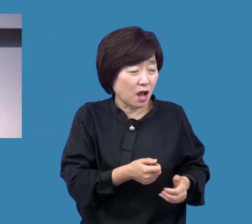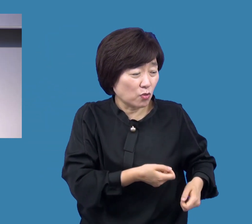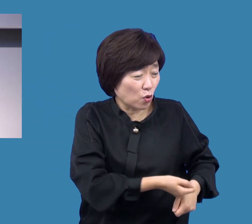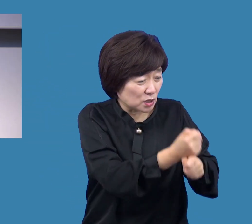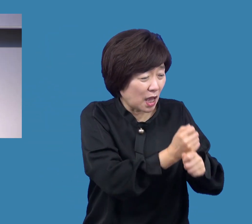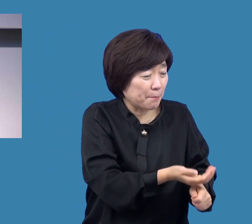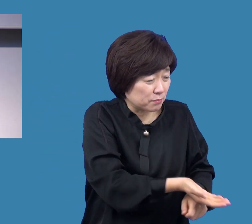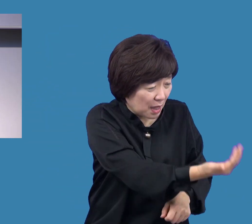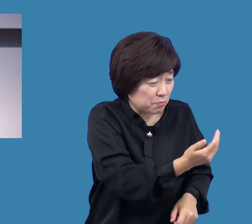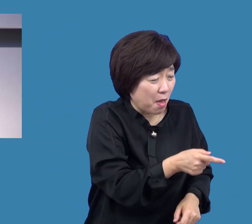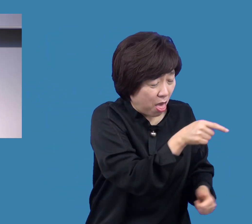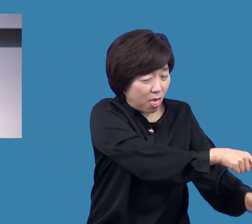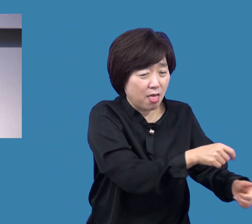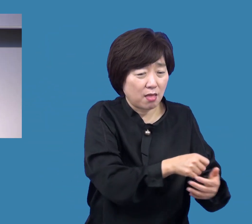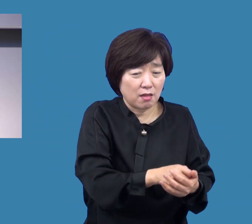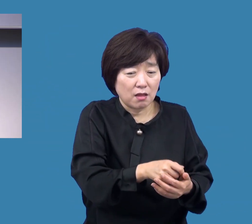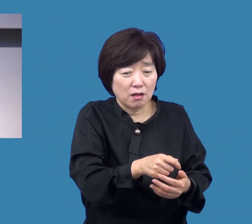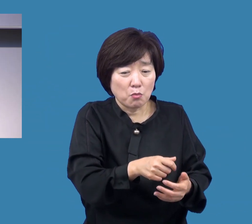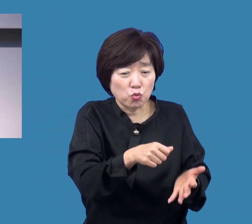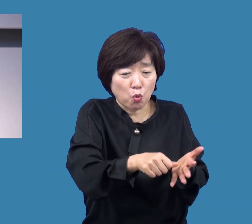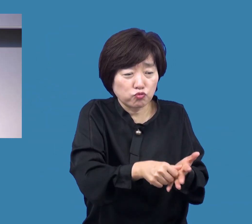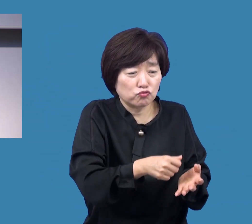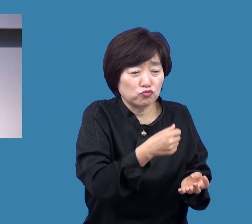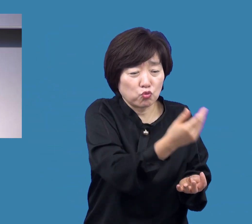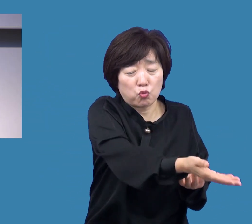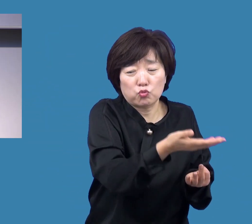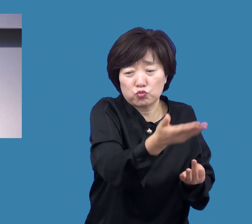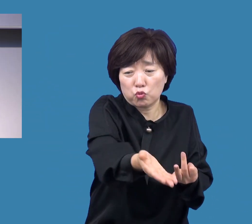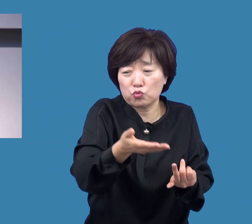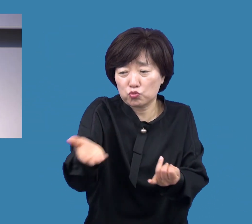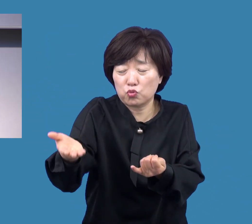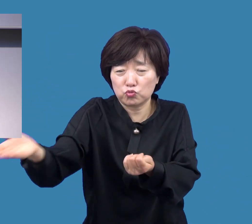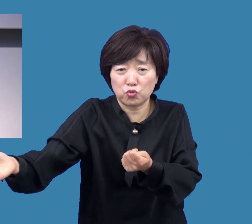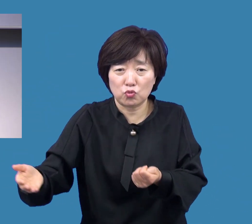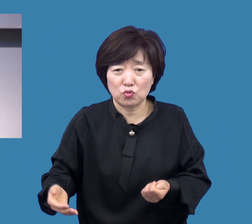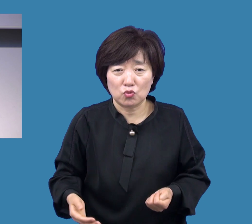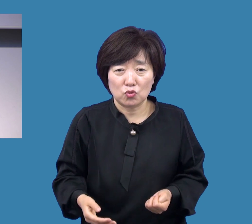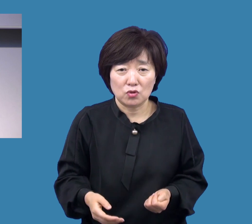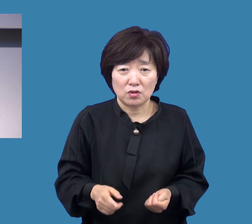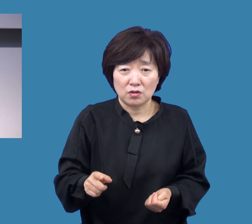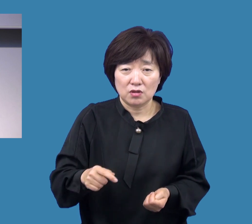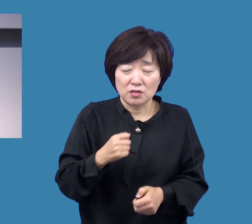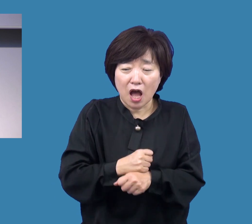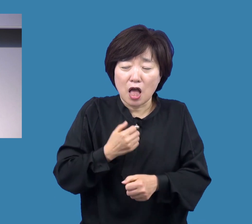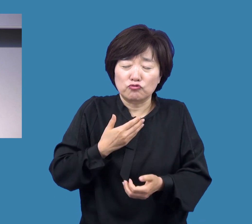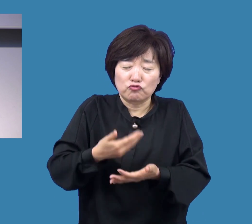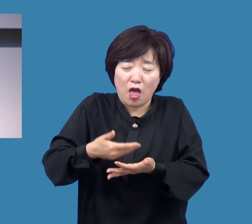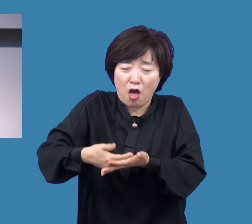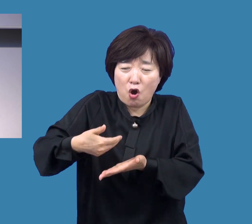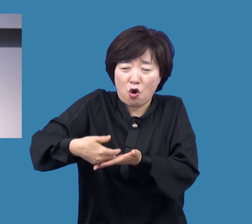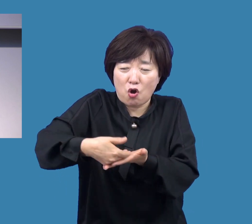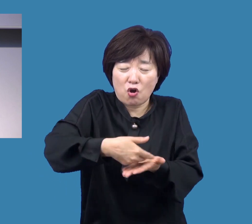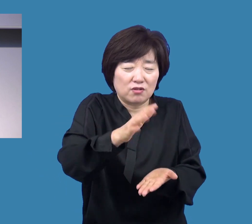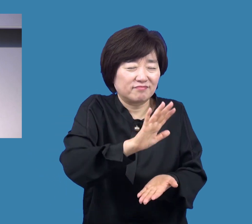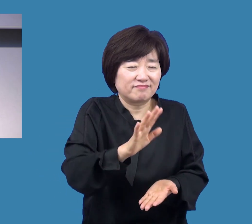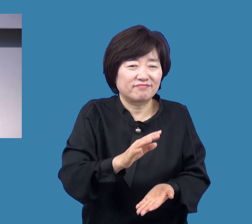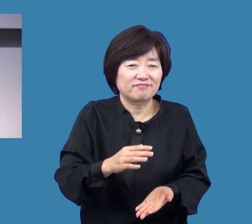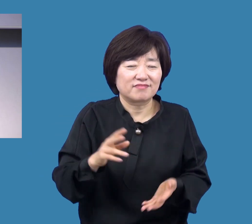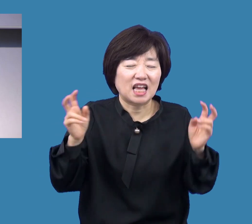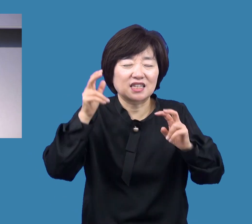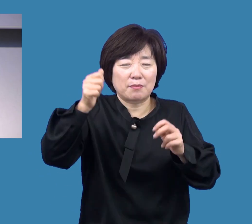얘는 뭐 주면 되겠고 그래서 그냥 주는 거지, 필요에 따라서. 그거 뭐 지가 달란다고 그거 주겠어요?